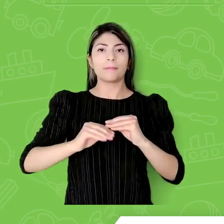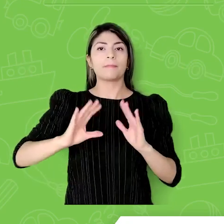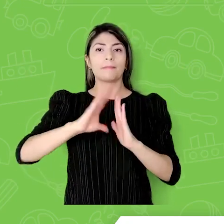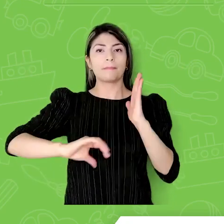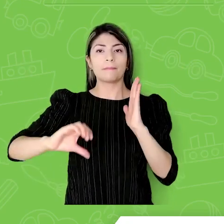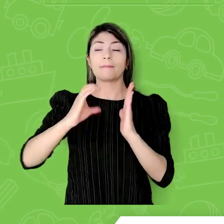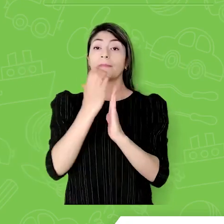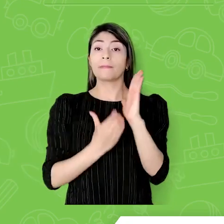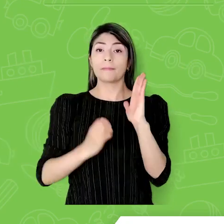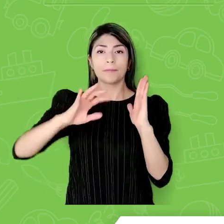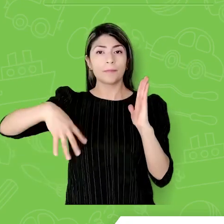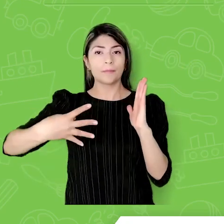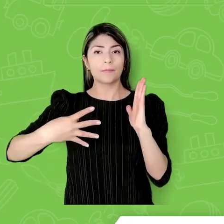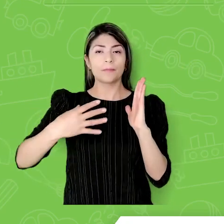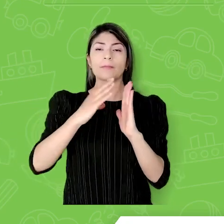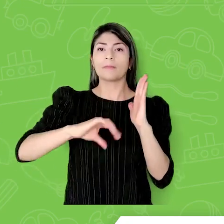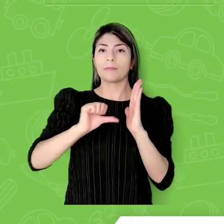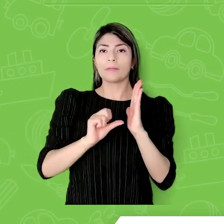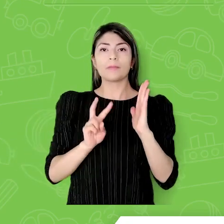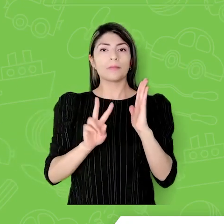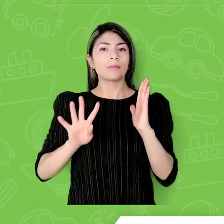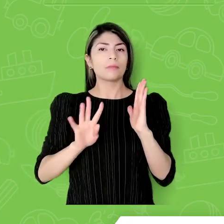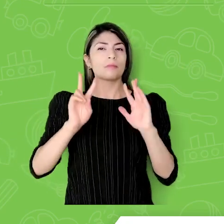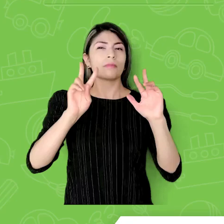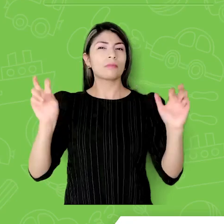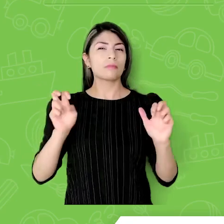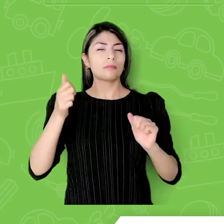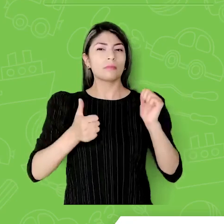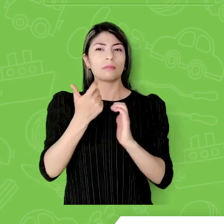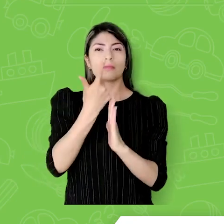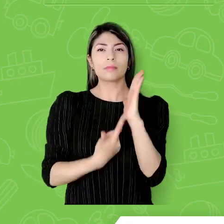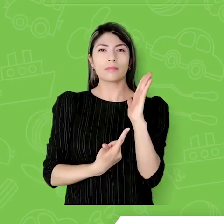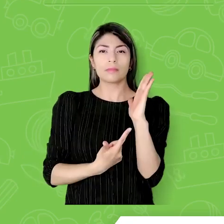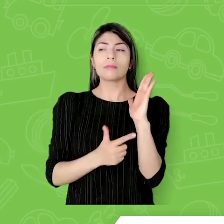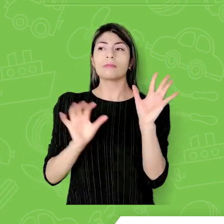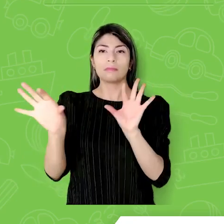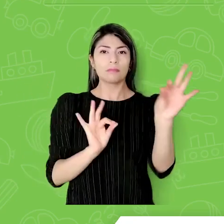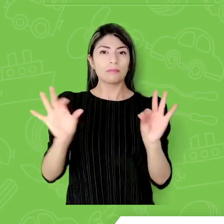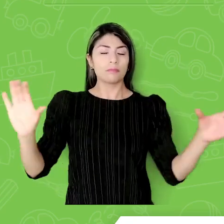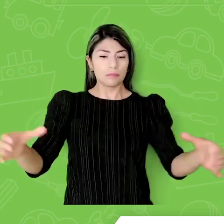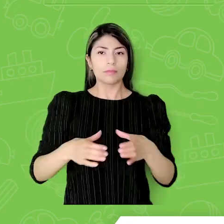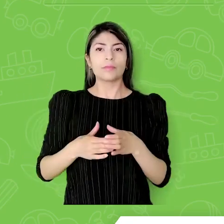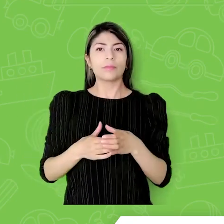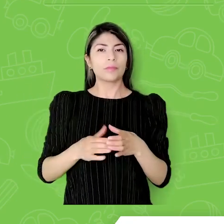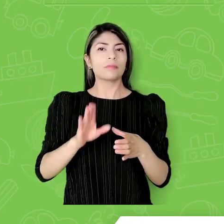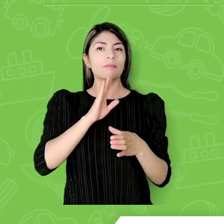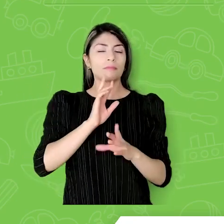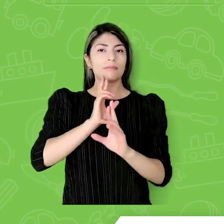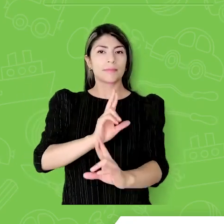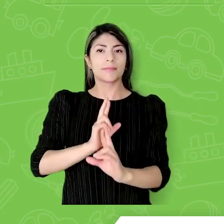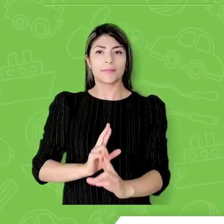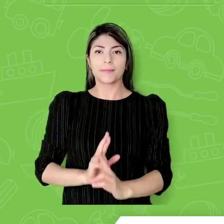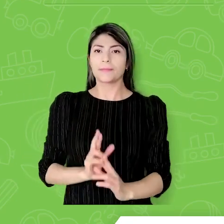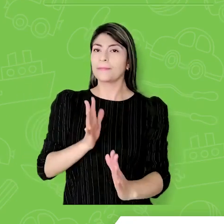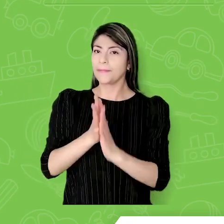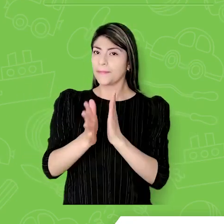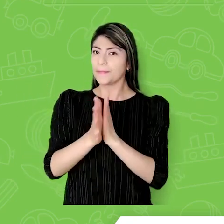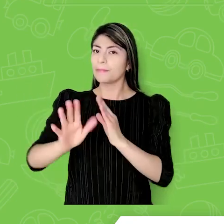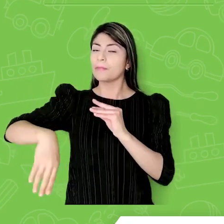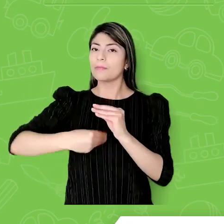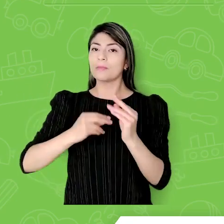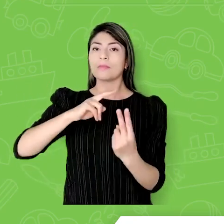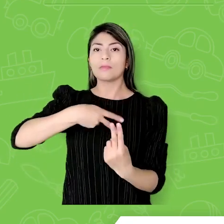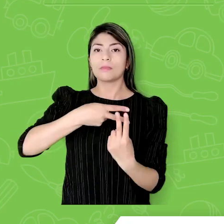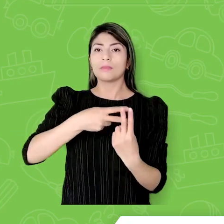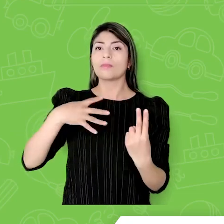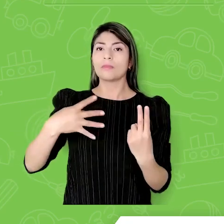elegibles. Artículo 24. Conformación y adopción de listas de elegibles. De conformidad con las disposiciones